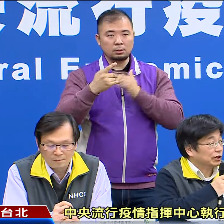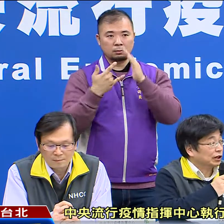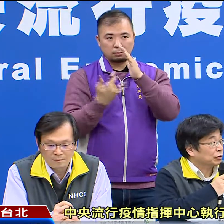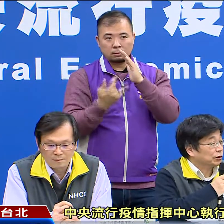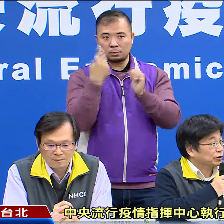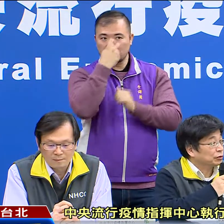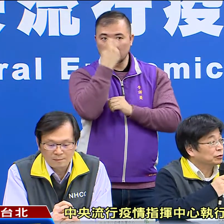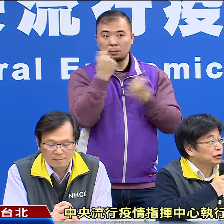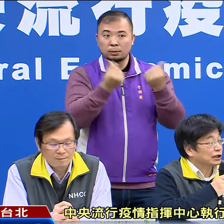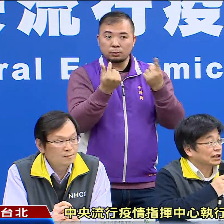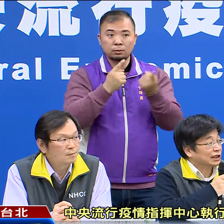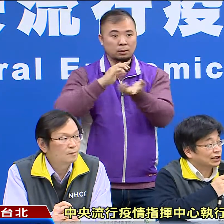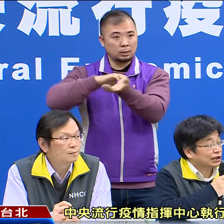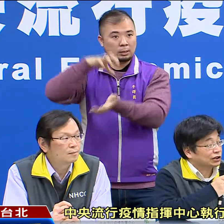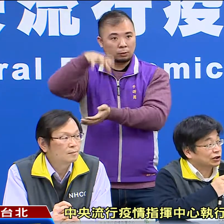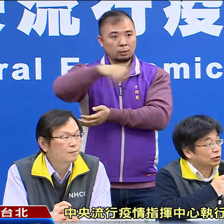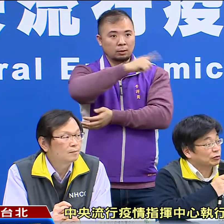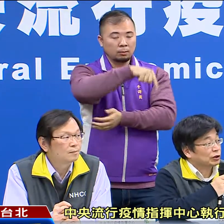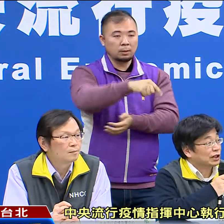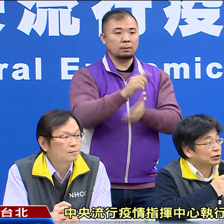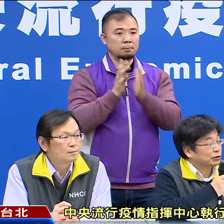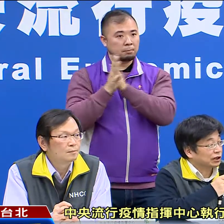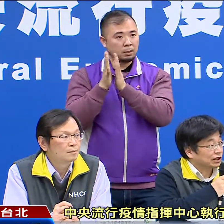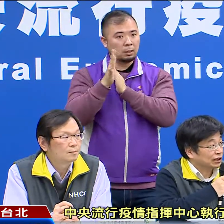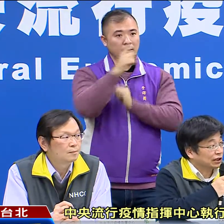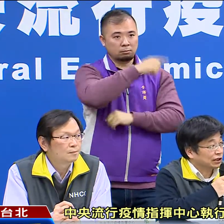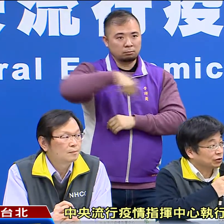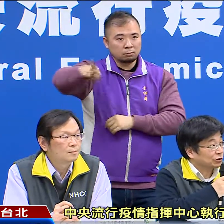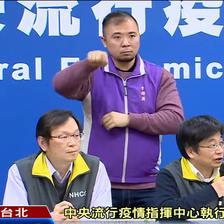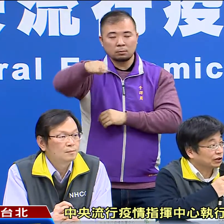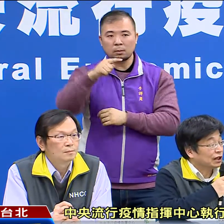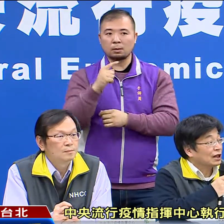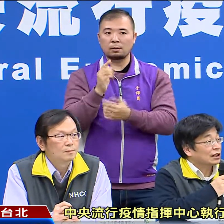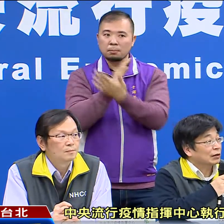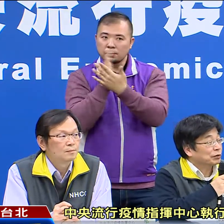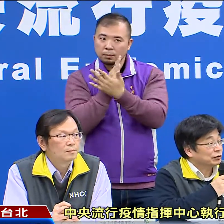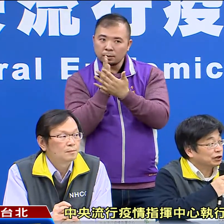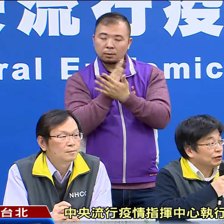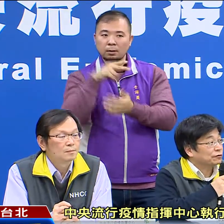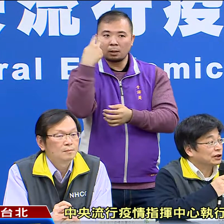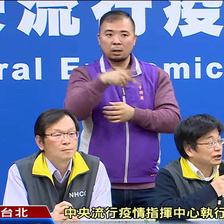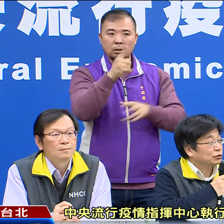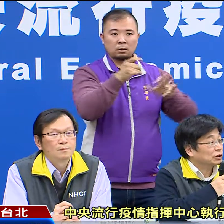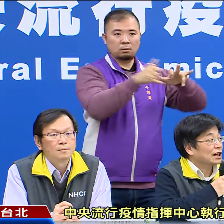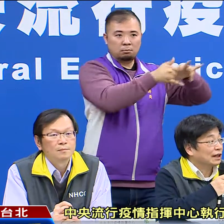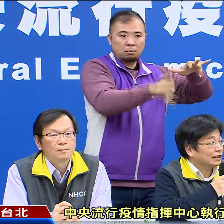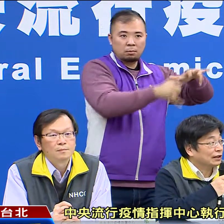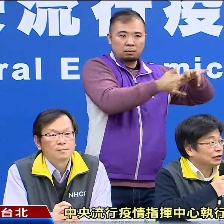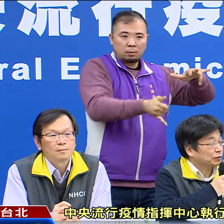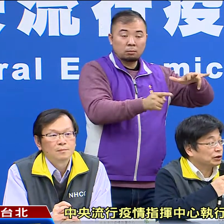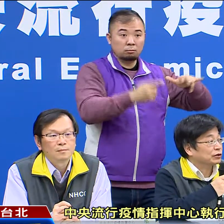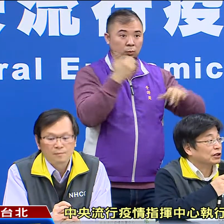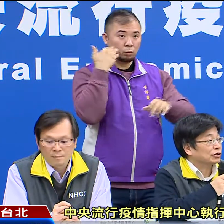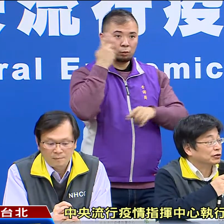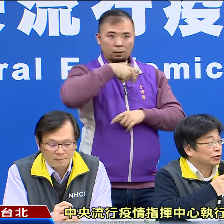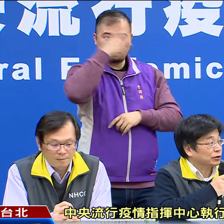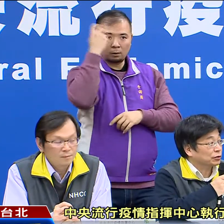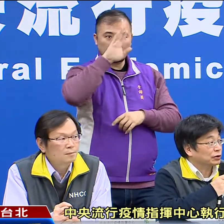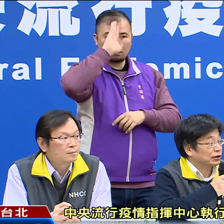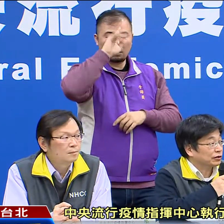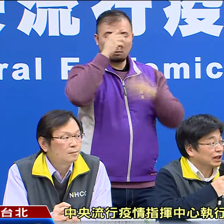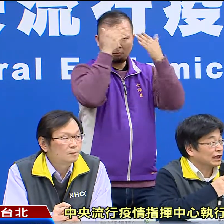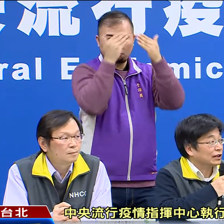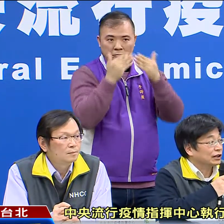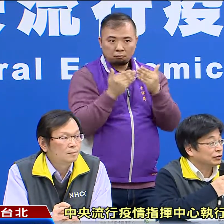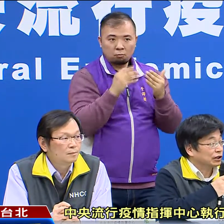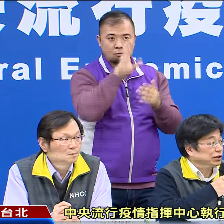医院里面来做评估，或者他下机的时候我们跟他做的一些的检疫措施，那必须要符合，如果他感染就必须要受到约